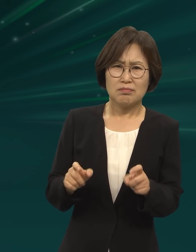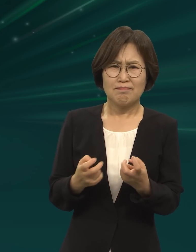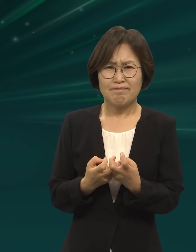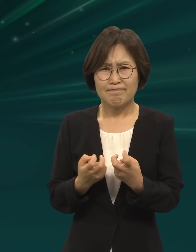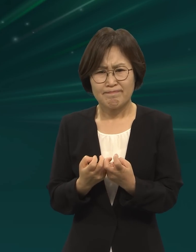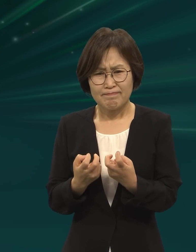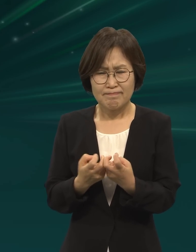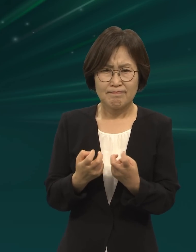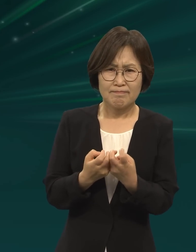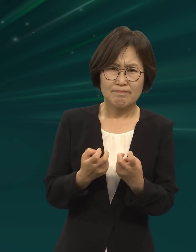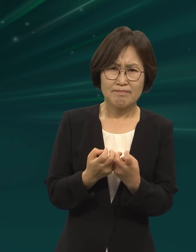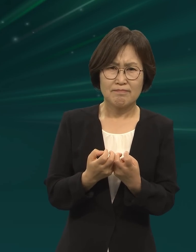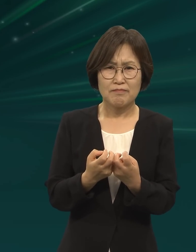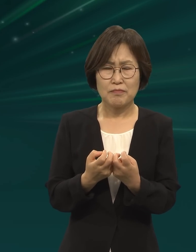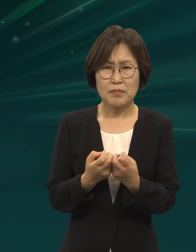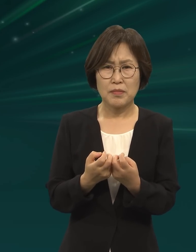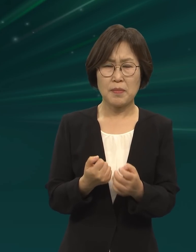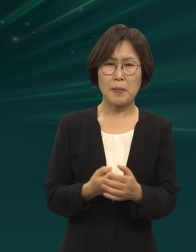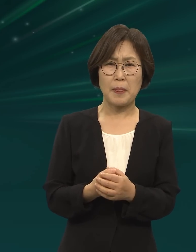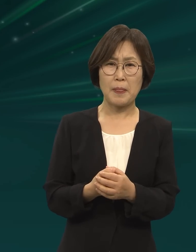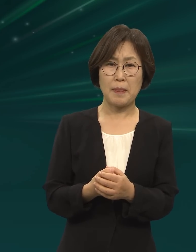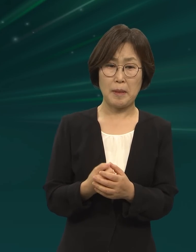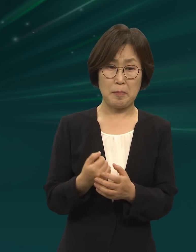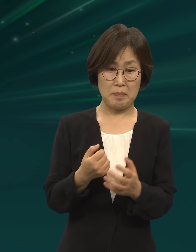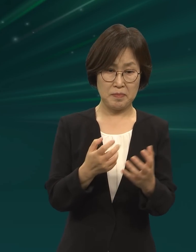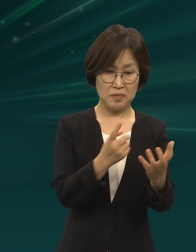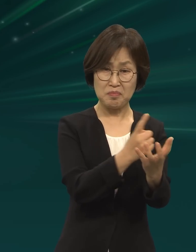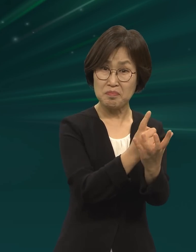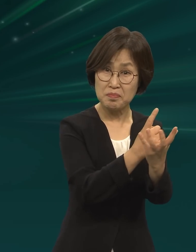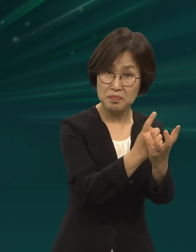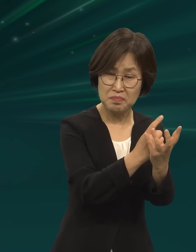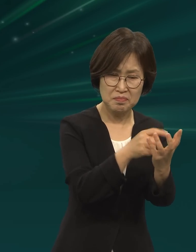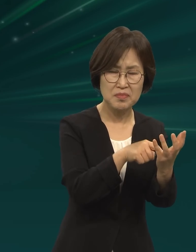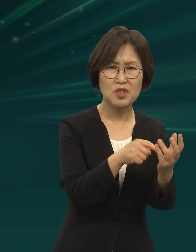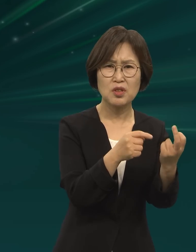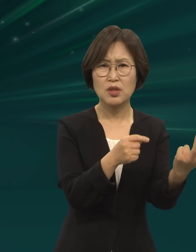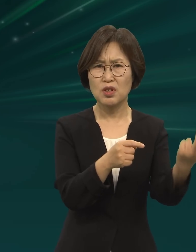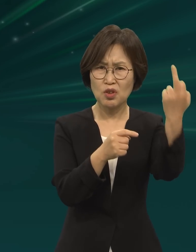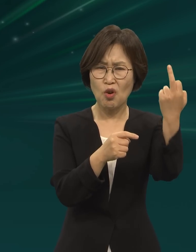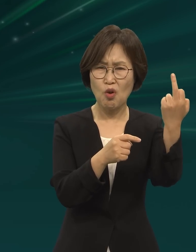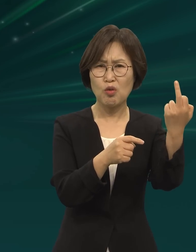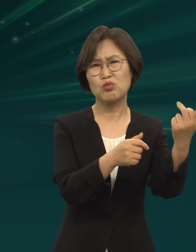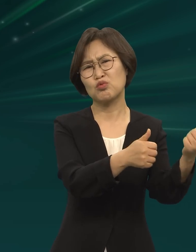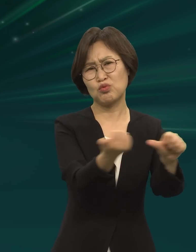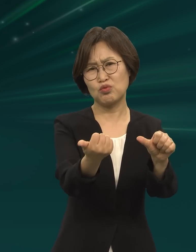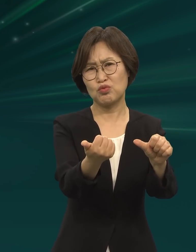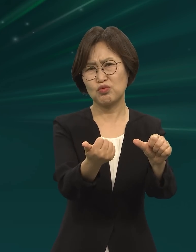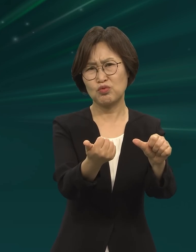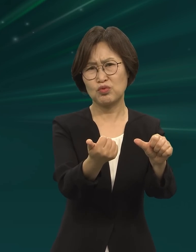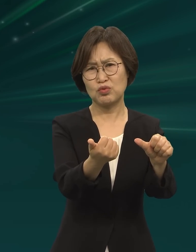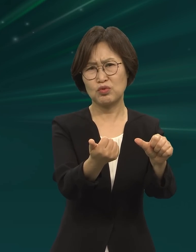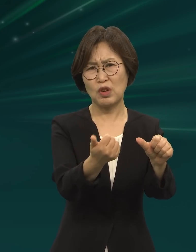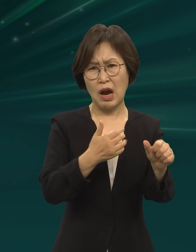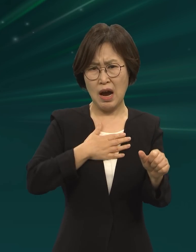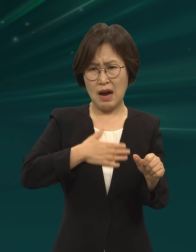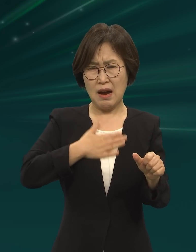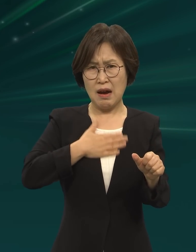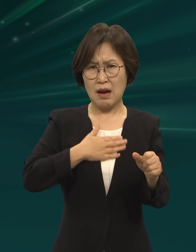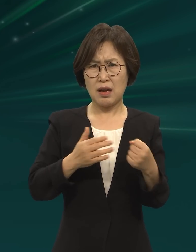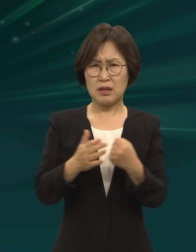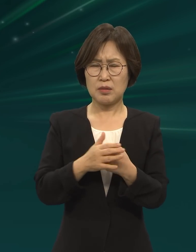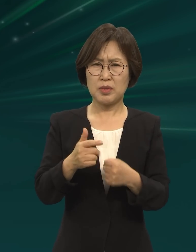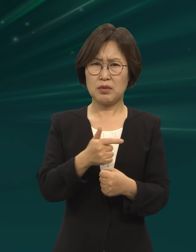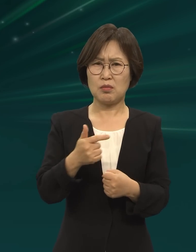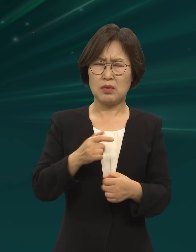몇 주 전에 우리 단체 형님을 죽여버렸기 때문에 너무